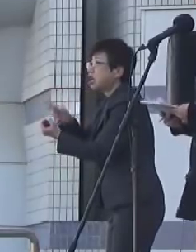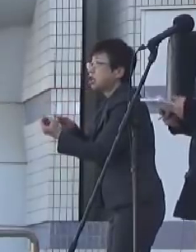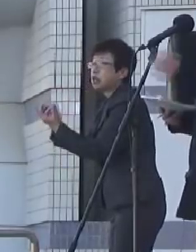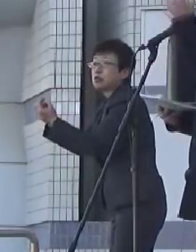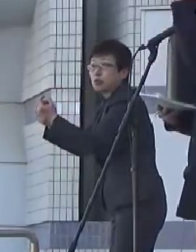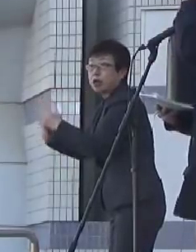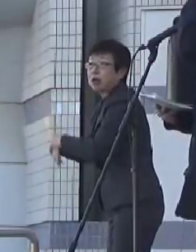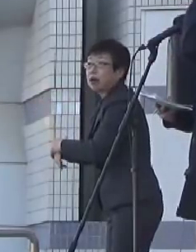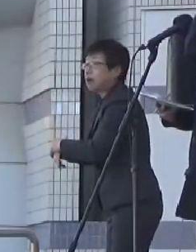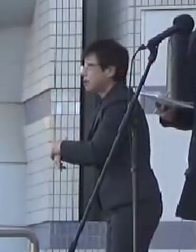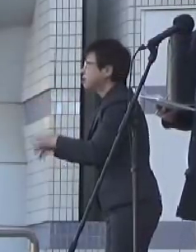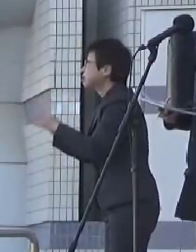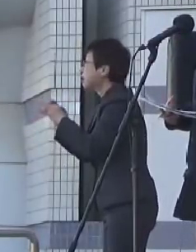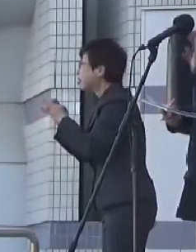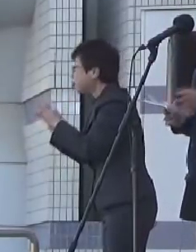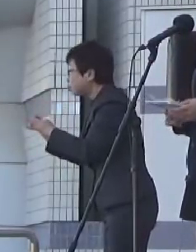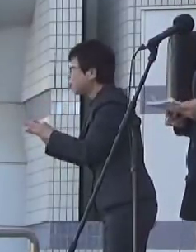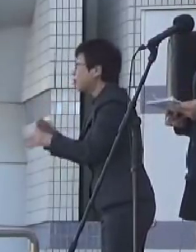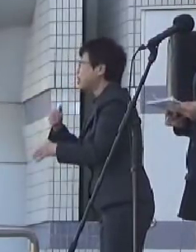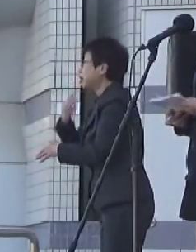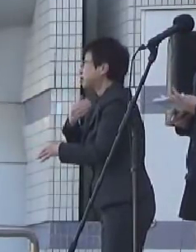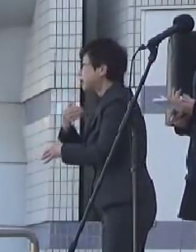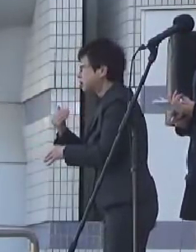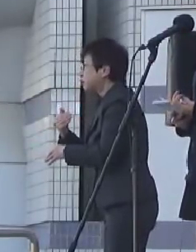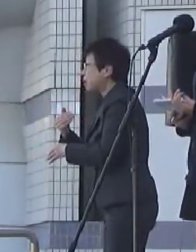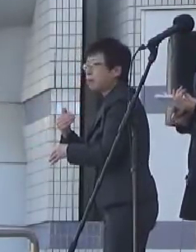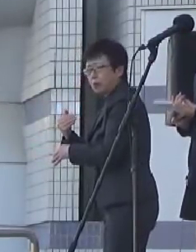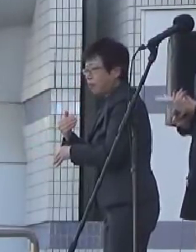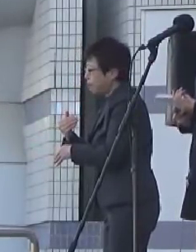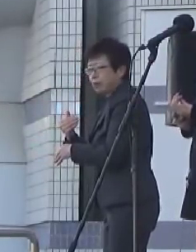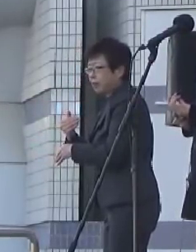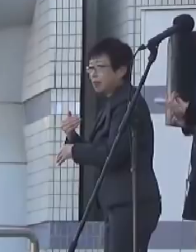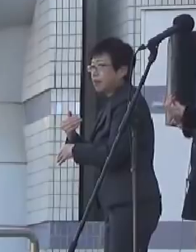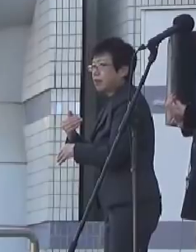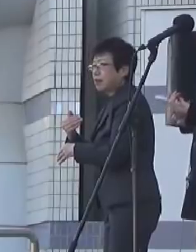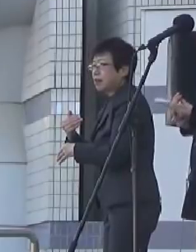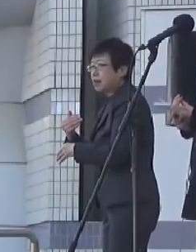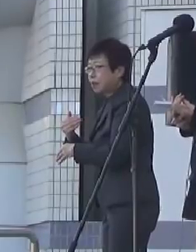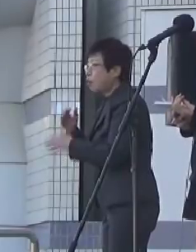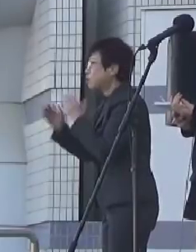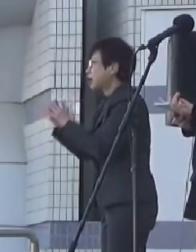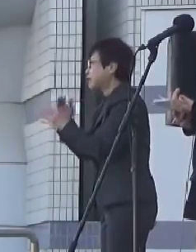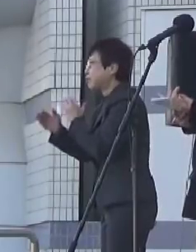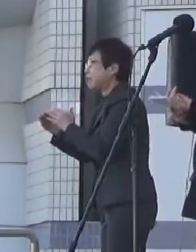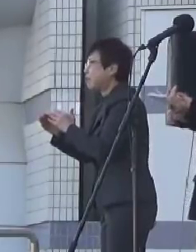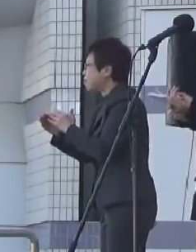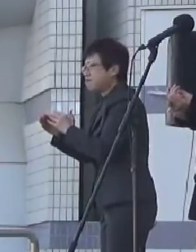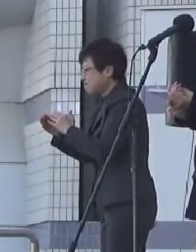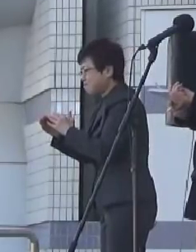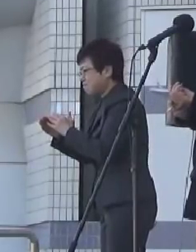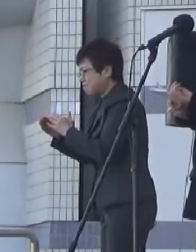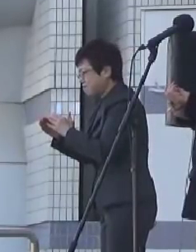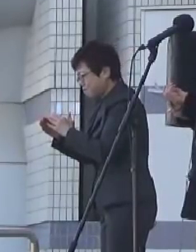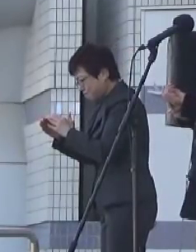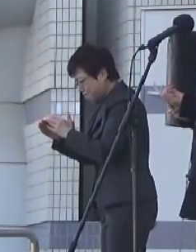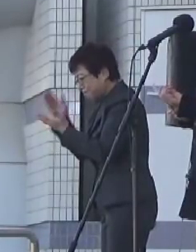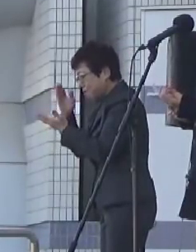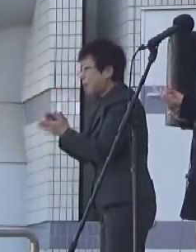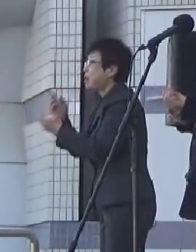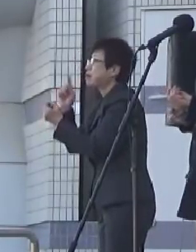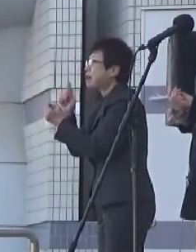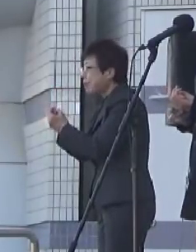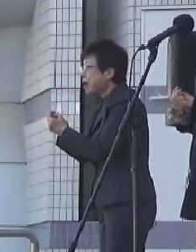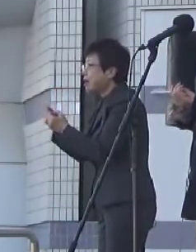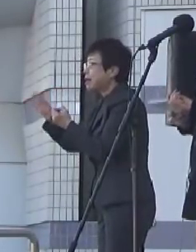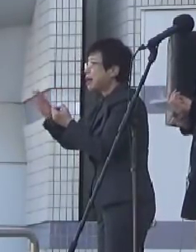よね。だからこそ私たちはこのような二度とそういう原発の被害、戦争の被害を受けないためにもこう